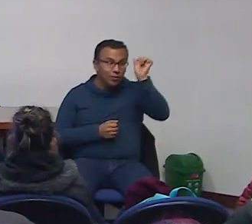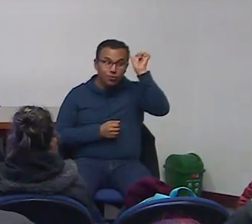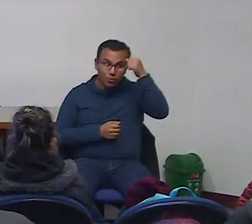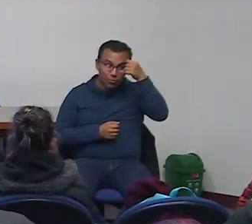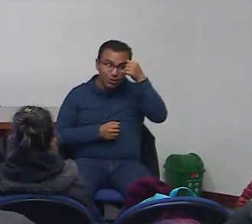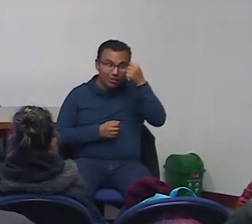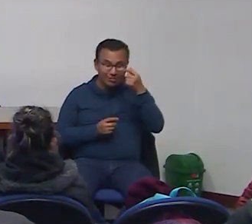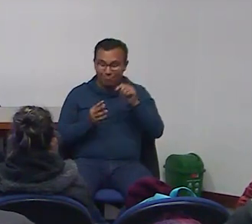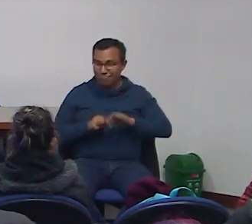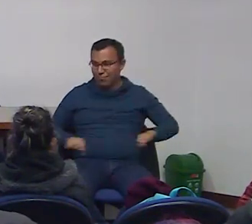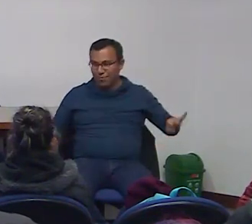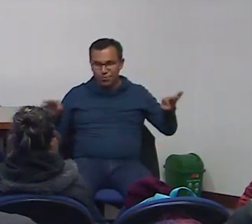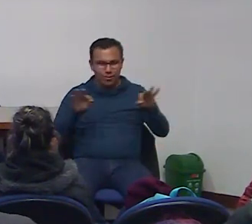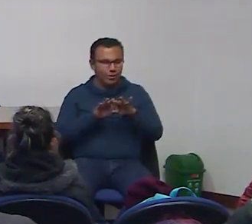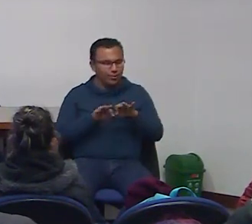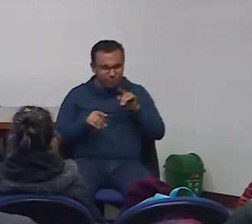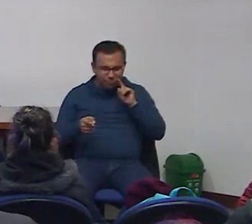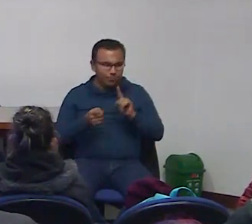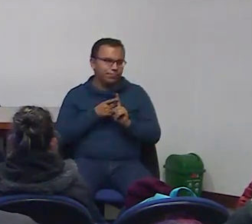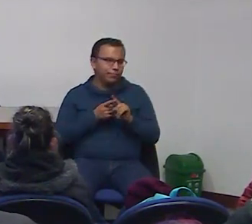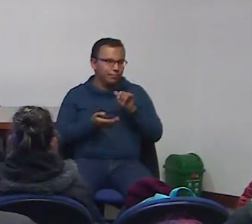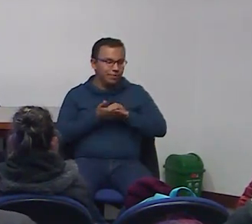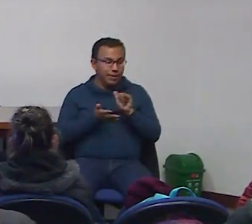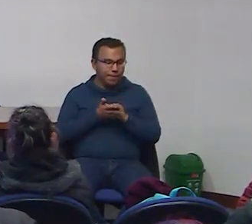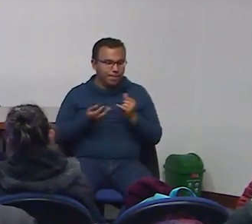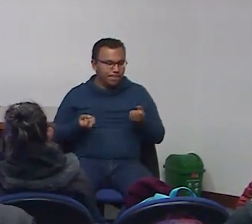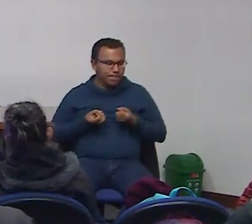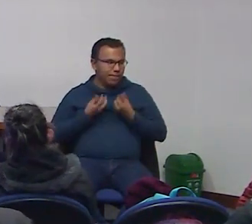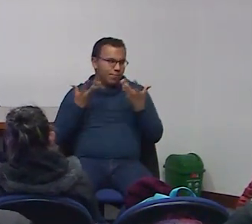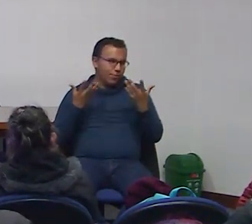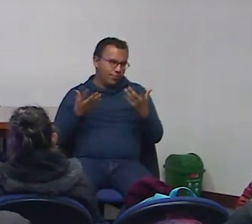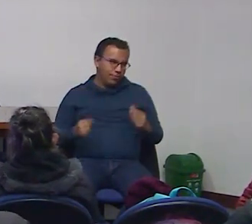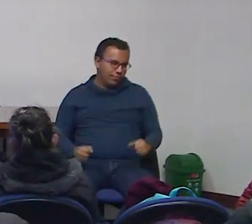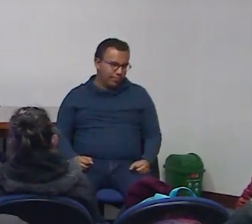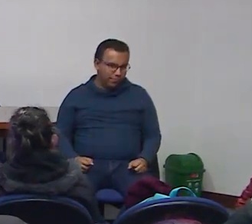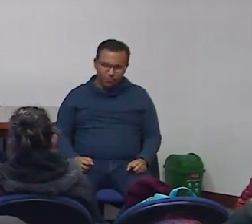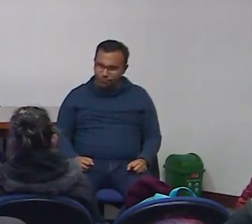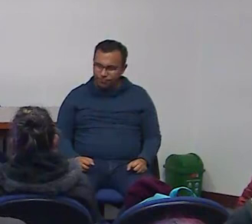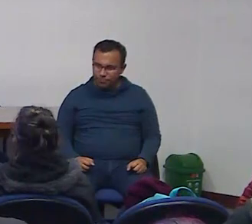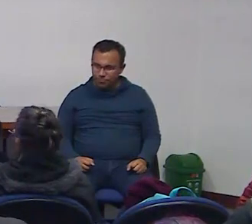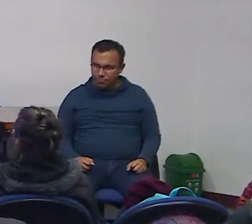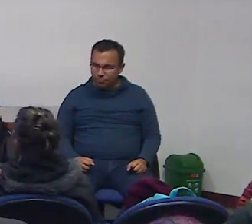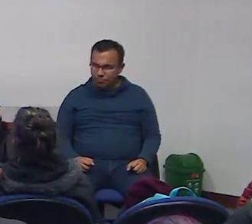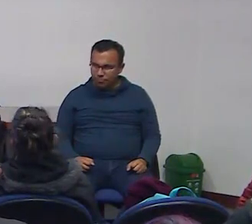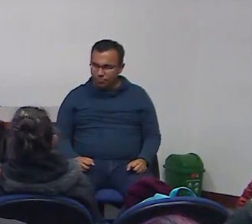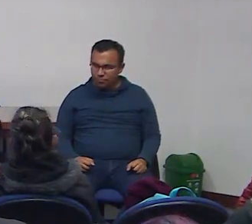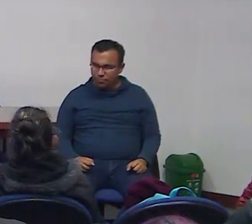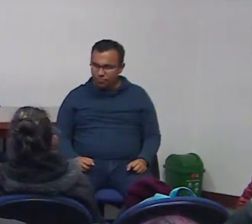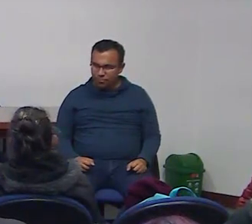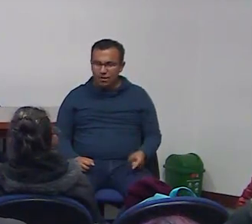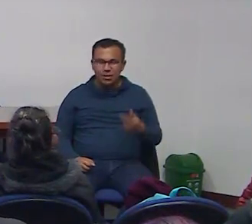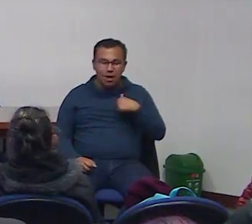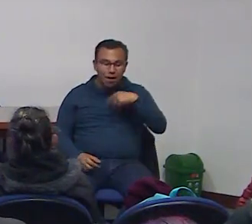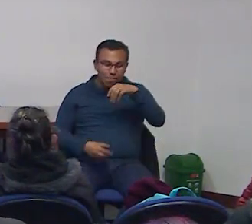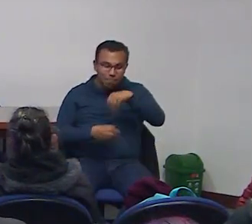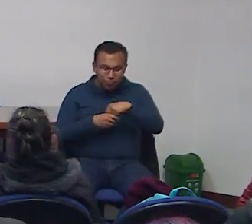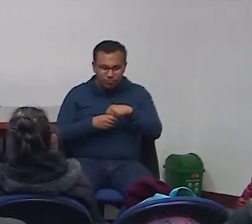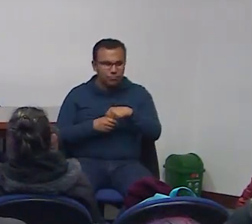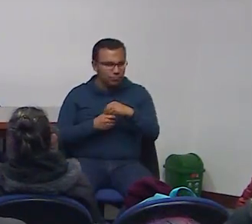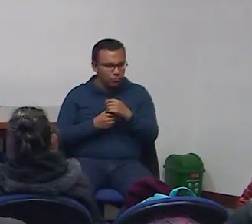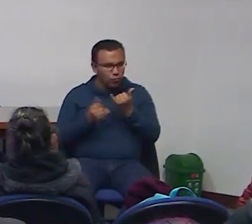algo vital importantísimo y es eso que estamos vivos y que tenemos una huella dentro de nosotros mismos